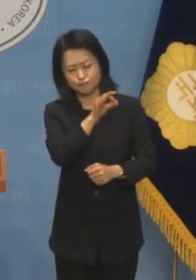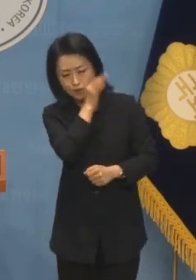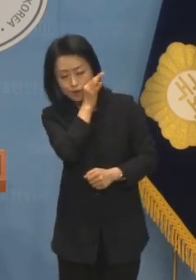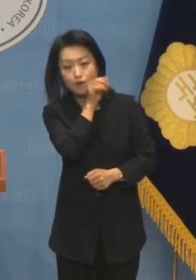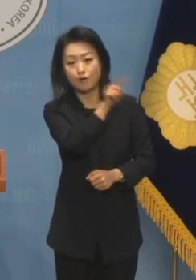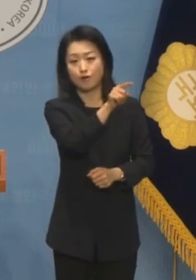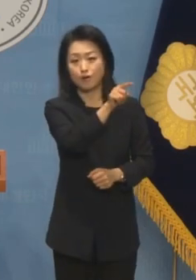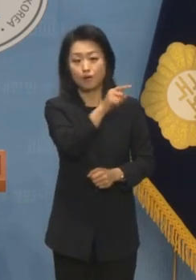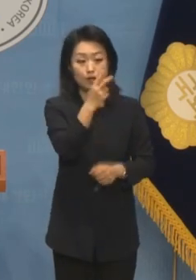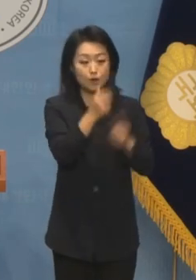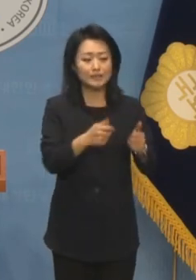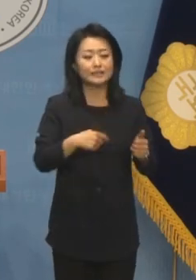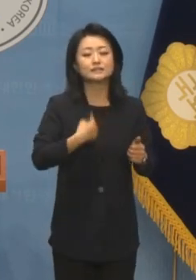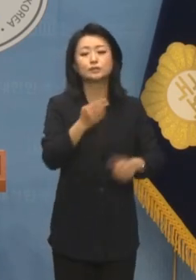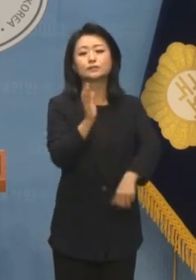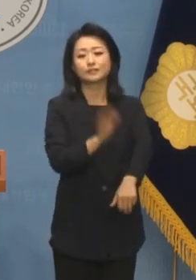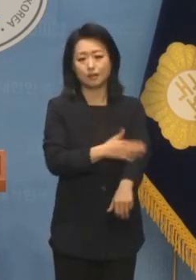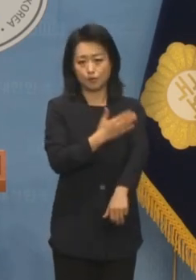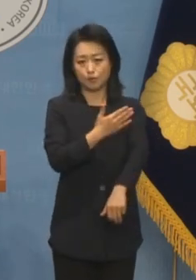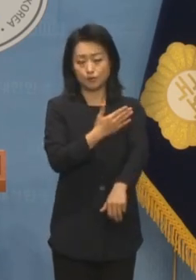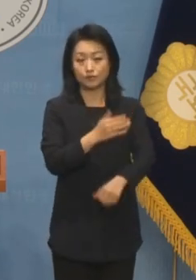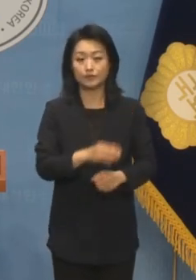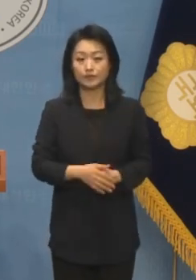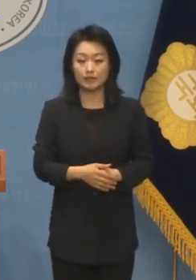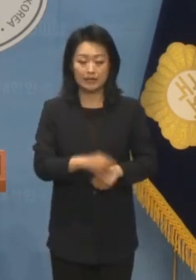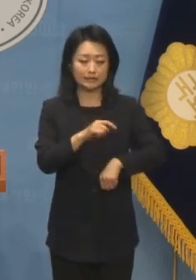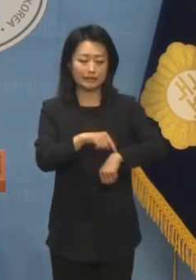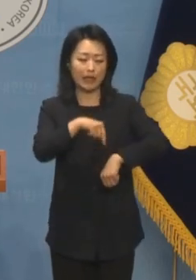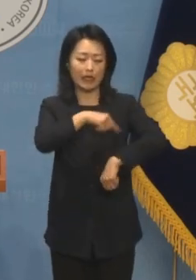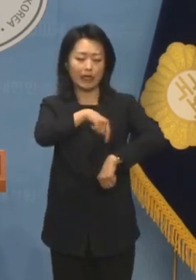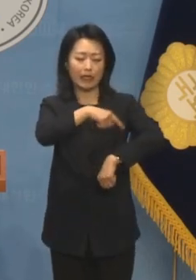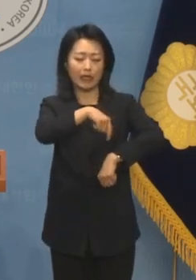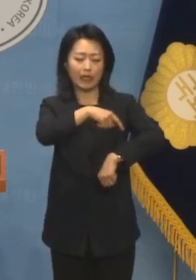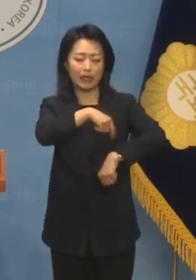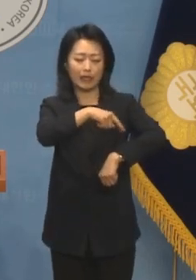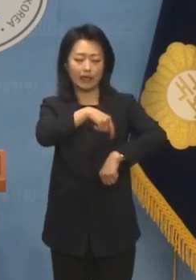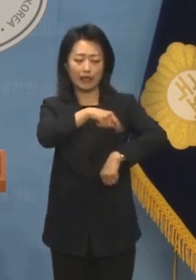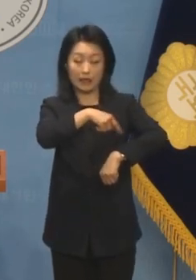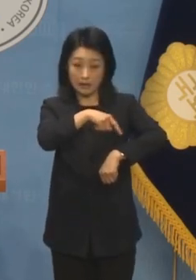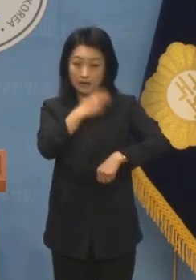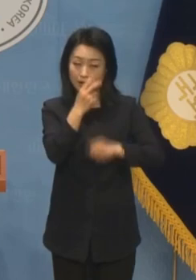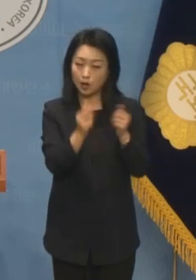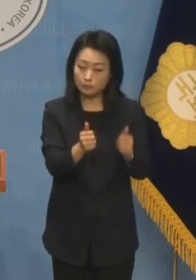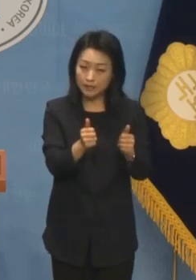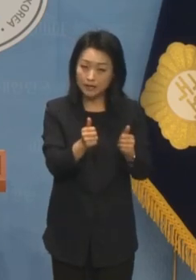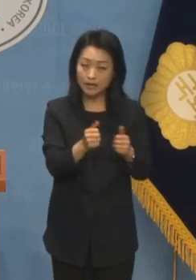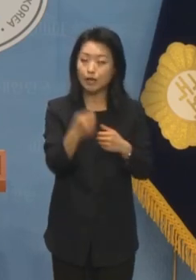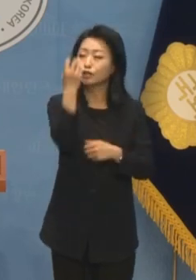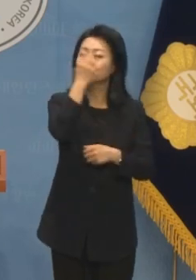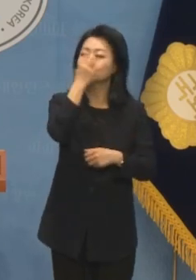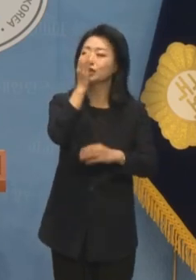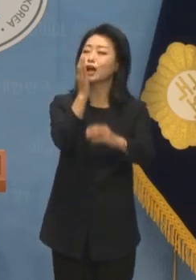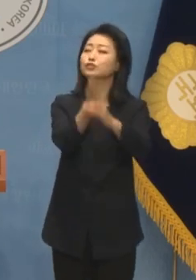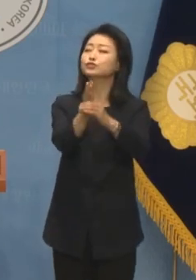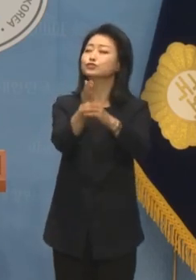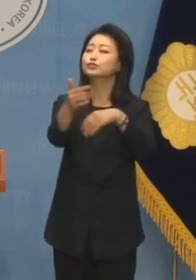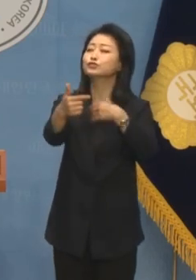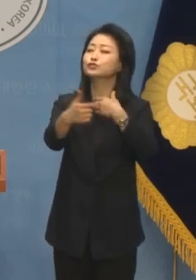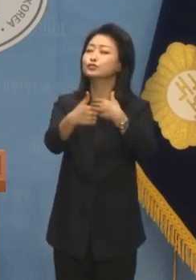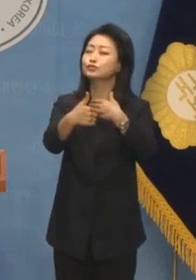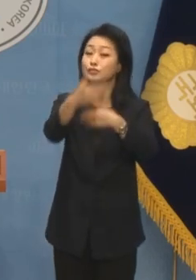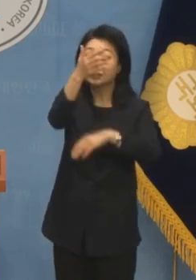검찰 스스로 만든 겁니다. 침대 축구처럼 시간을 끌며 수사 중만 외치는 검찰은 김건희 의혹 청소부라